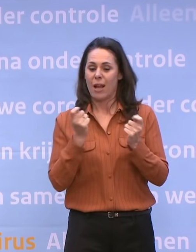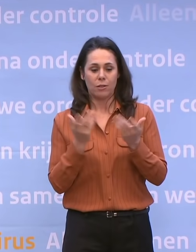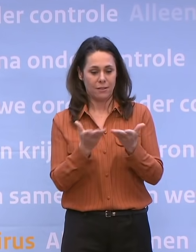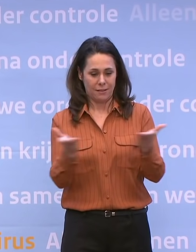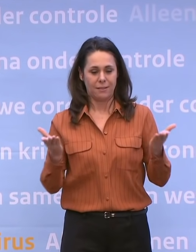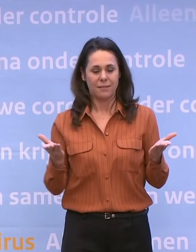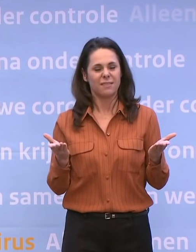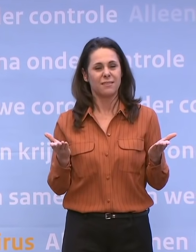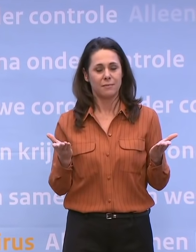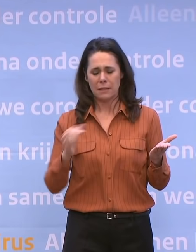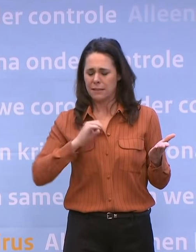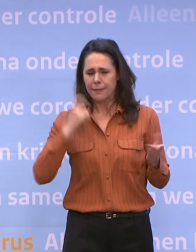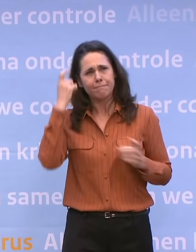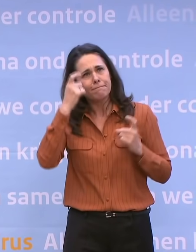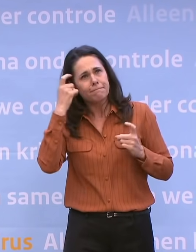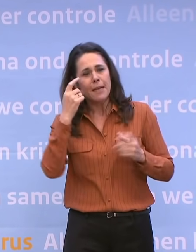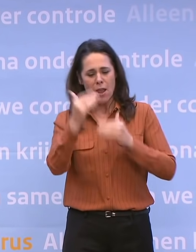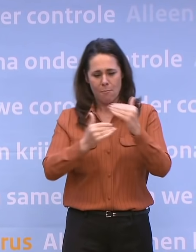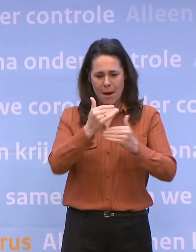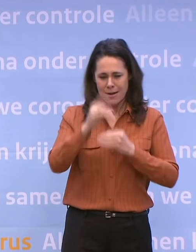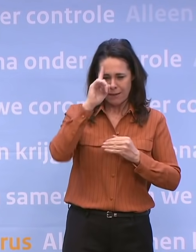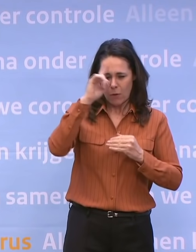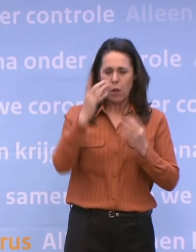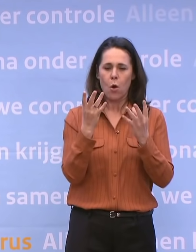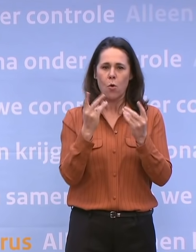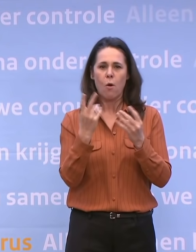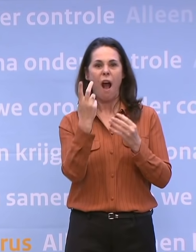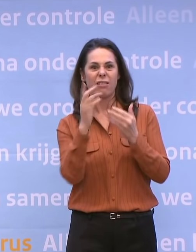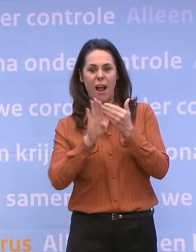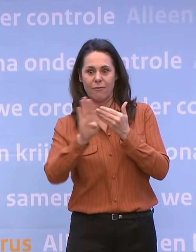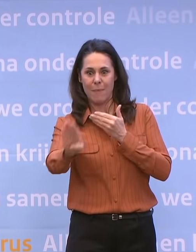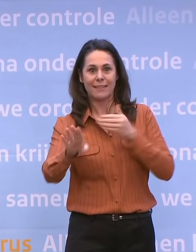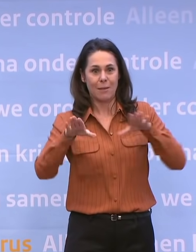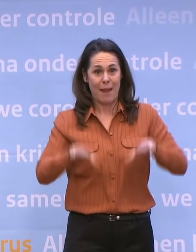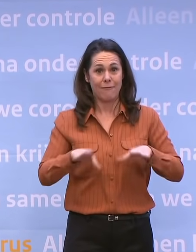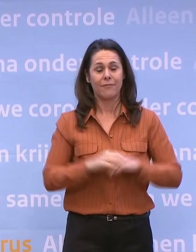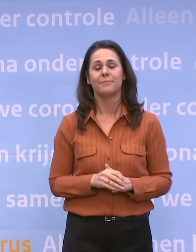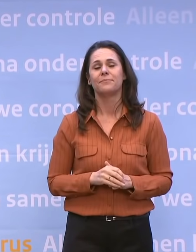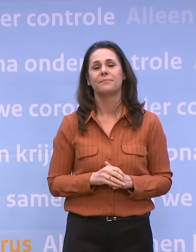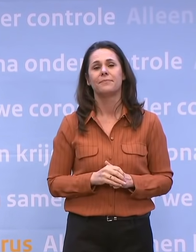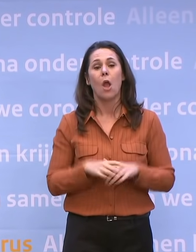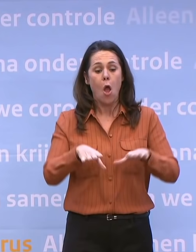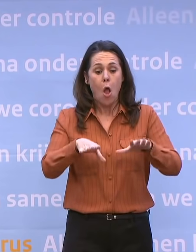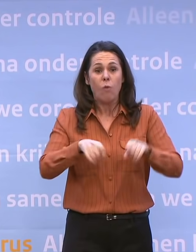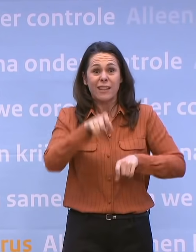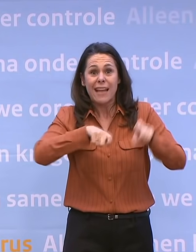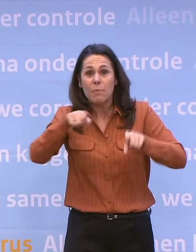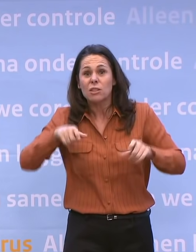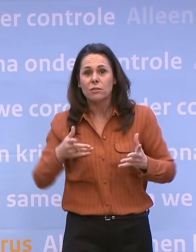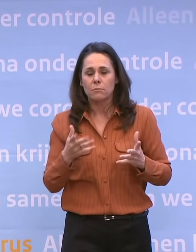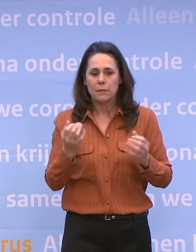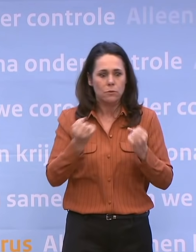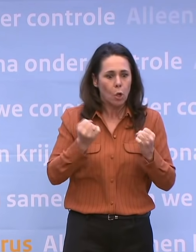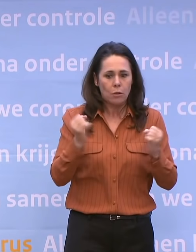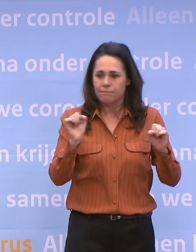manieren gevonden hebben om die 1,5 meter te waarborgen. voor alle ondernemers die druk bezig